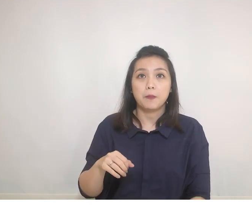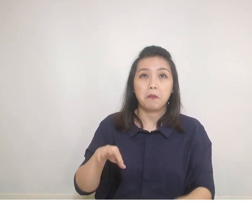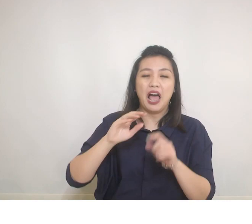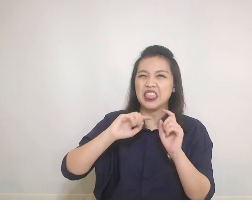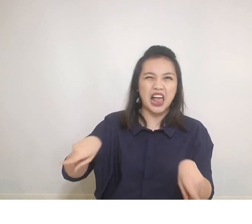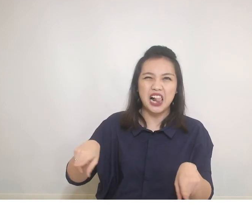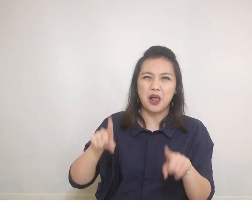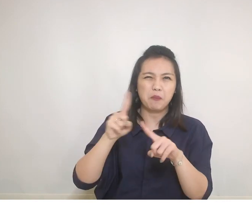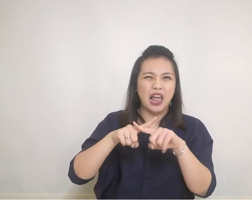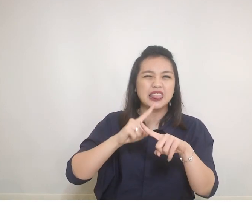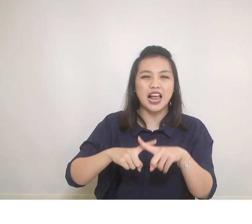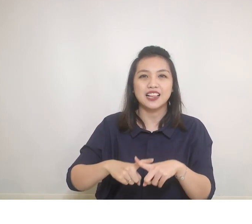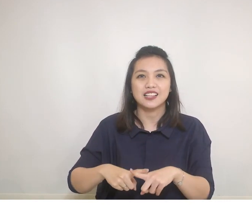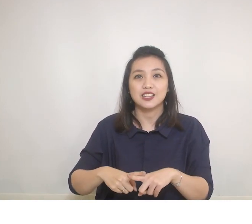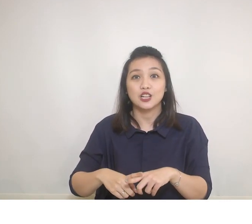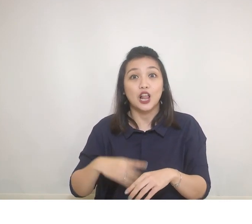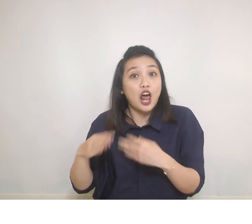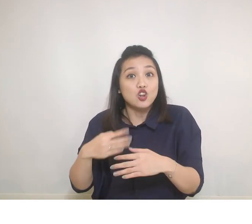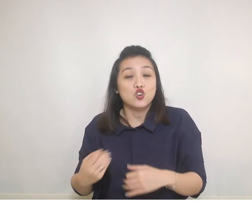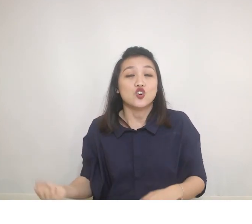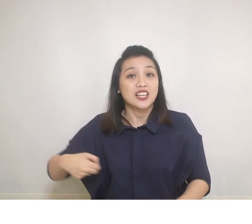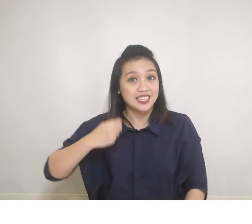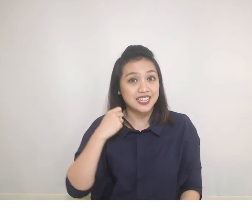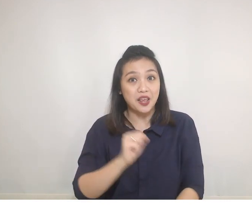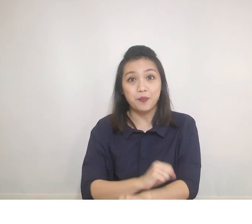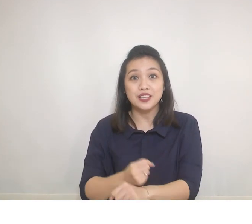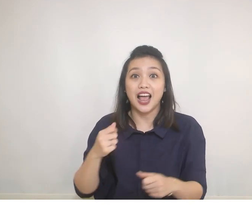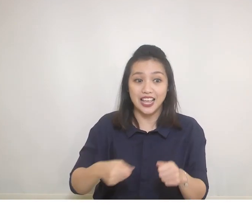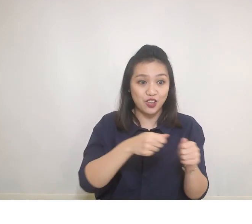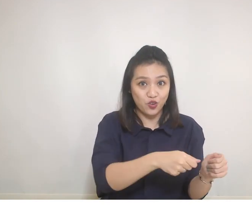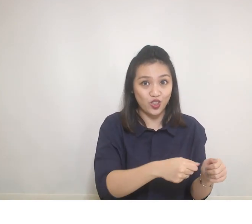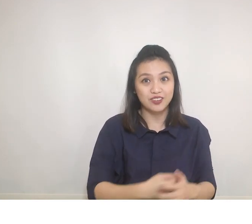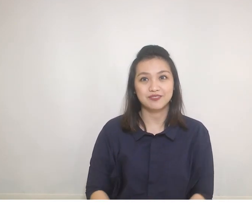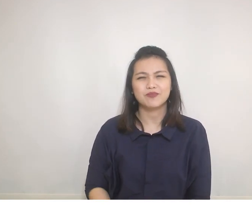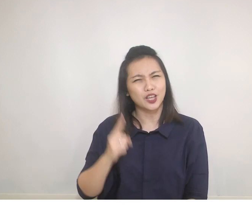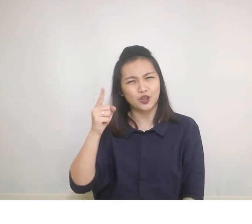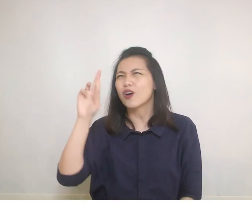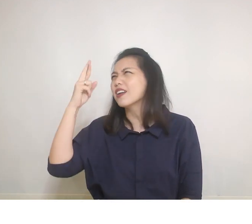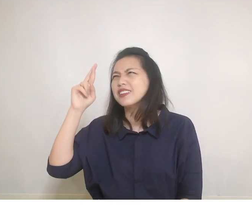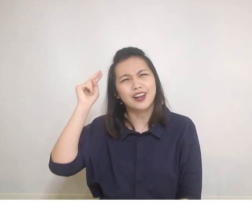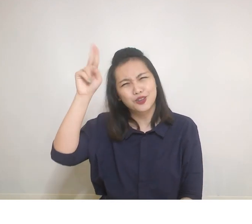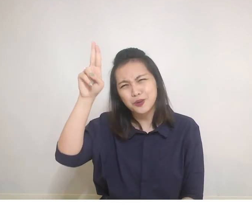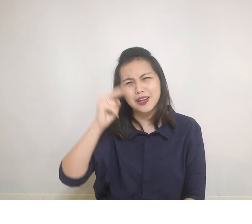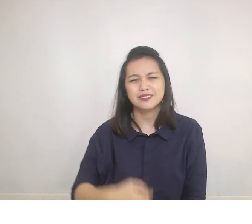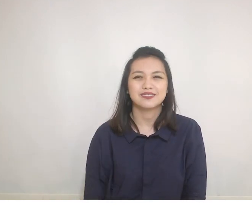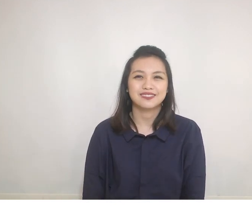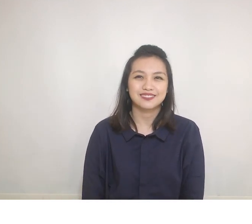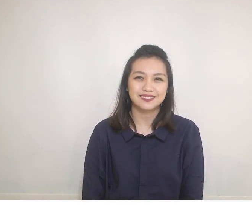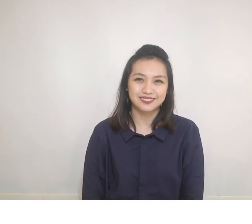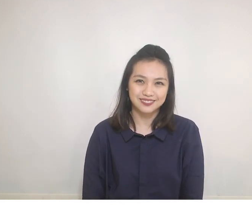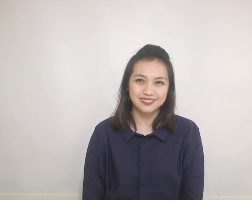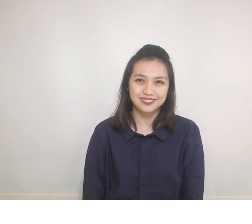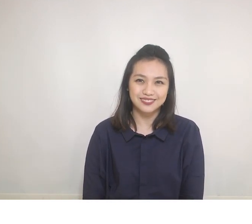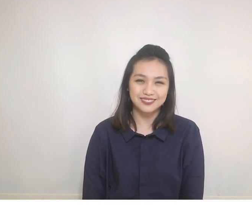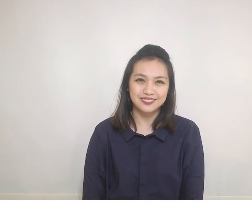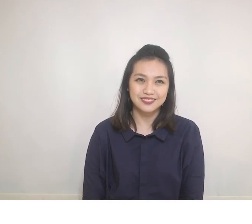enggak istilahnya terus terus kayak nguber Nia untuk ya, bisa ikut, untuk bisa ikut MT lah, untuk apa, kenapa kamu ini istilahnya, gitu loh.